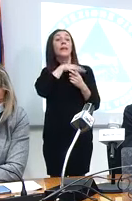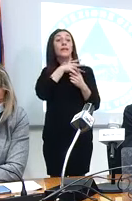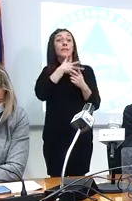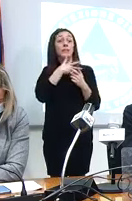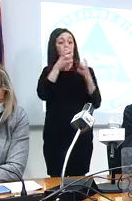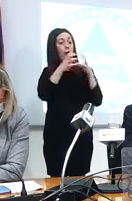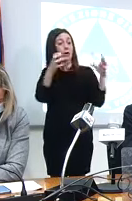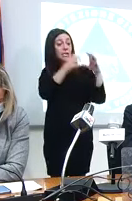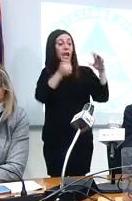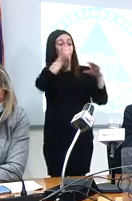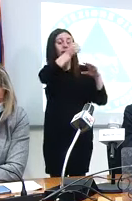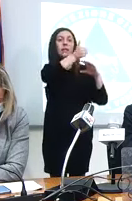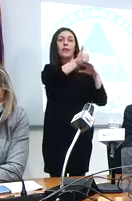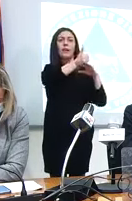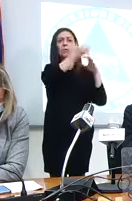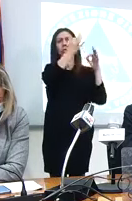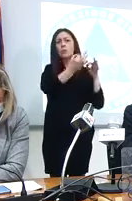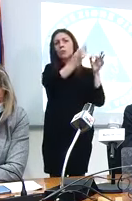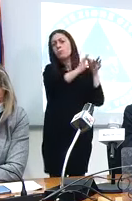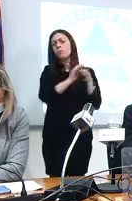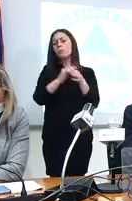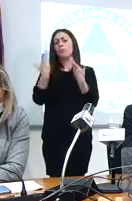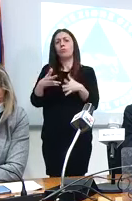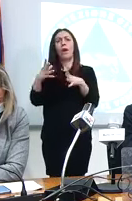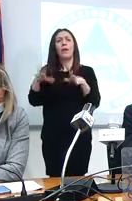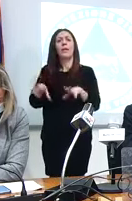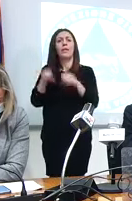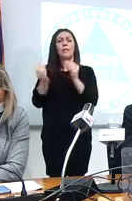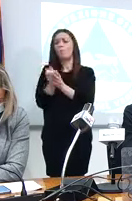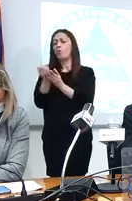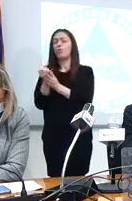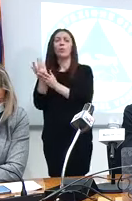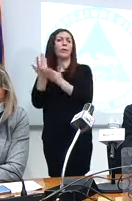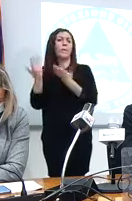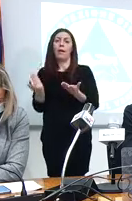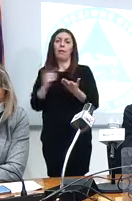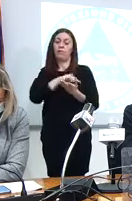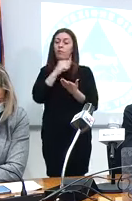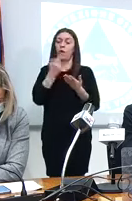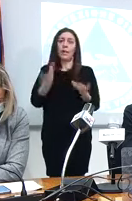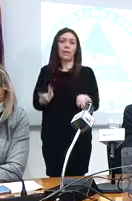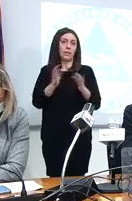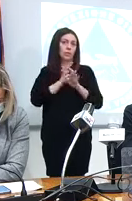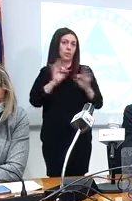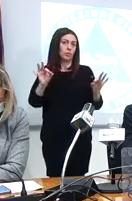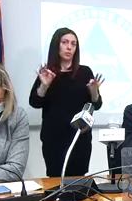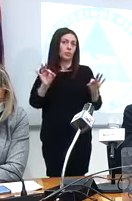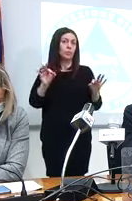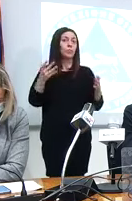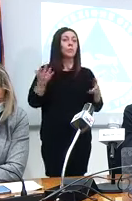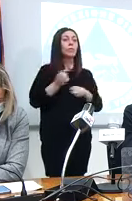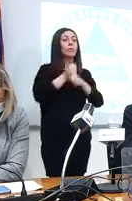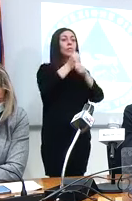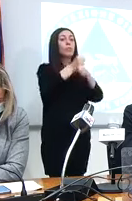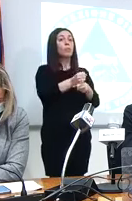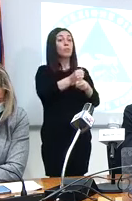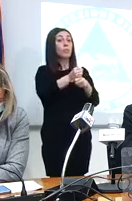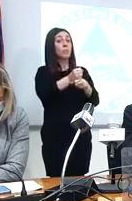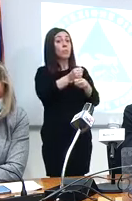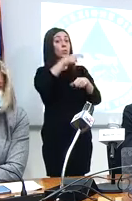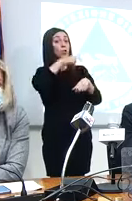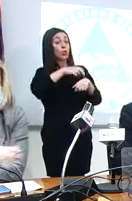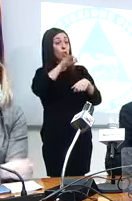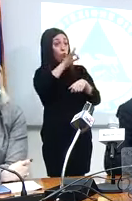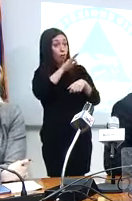dei siti produttivi, delle unità produttive. Grazie. Prego. Passerei la parola al dottor Flora o c'è qualcun altro?